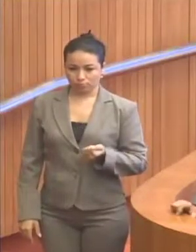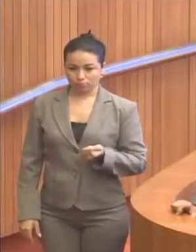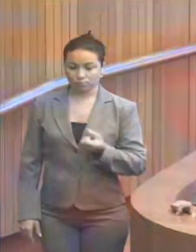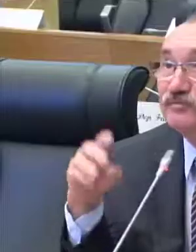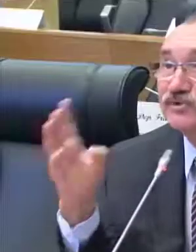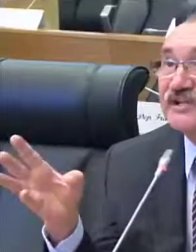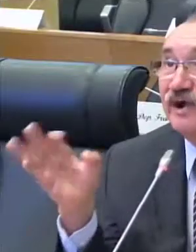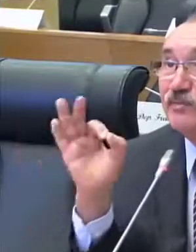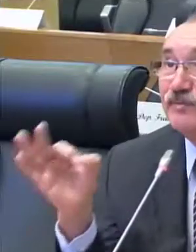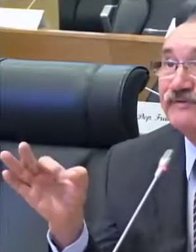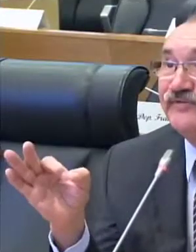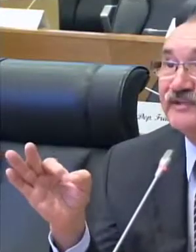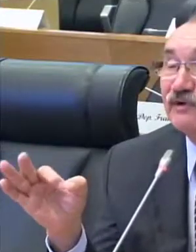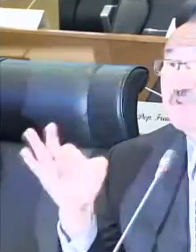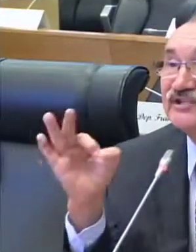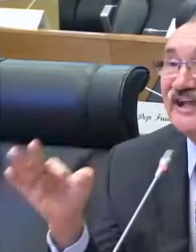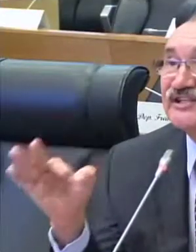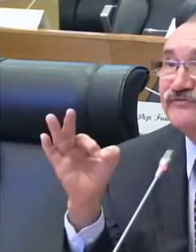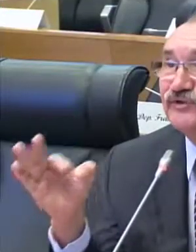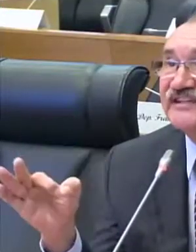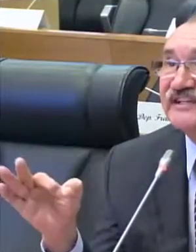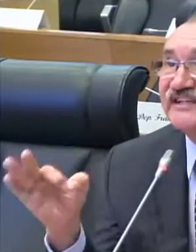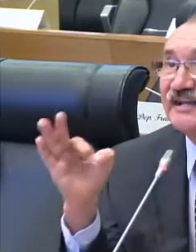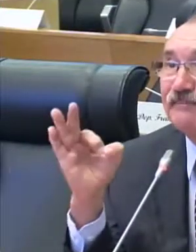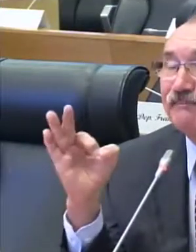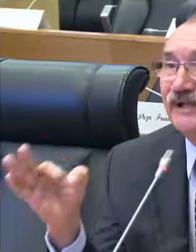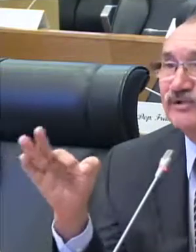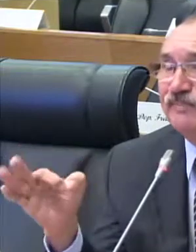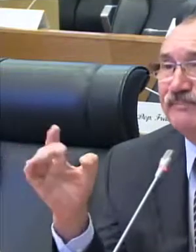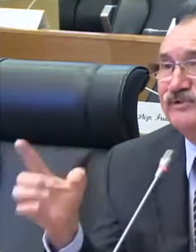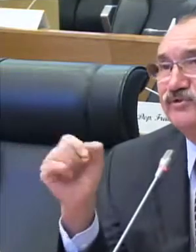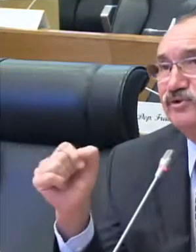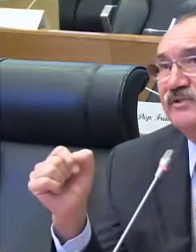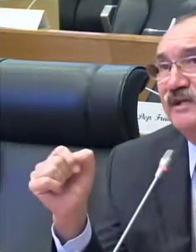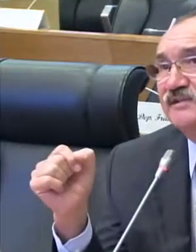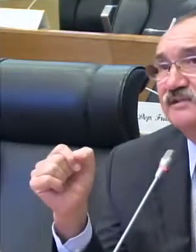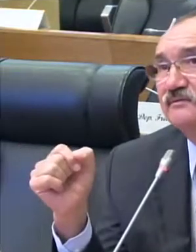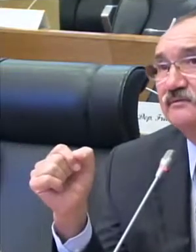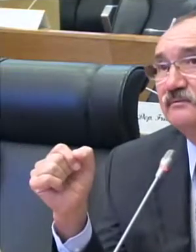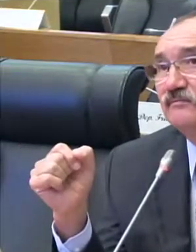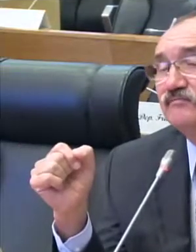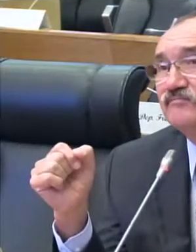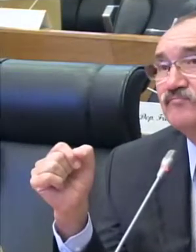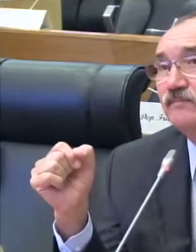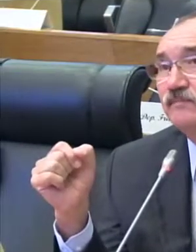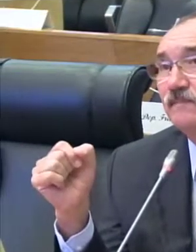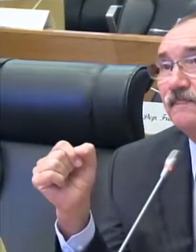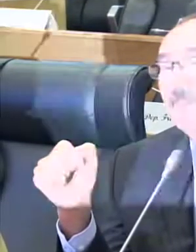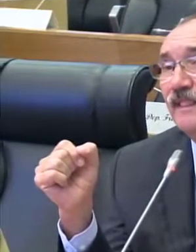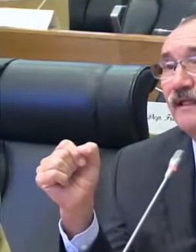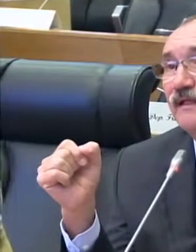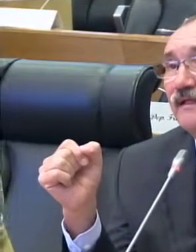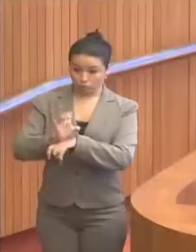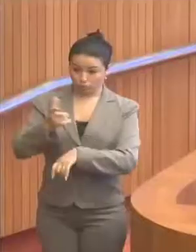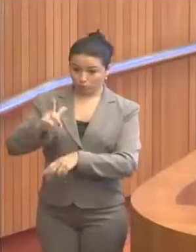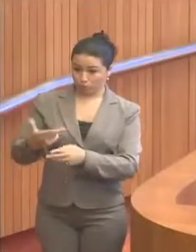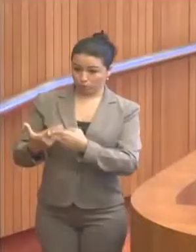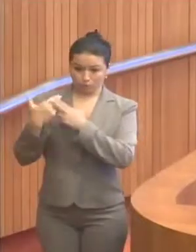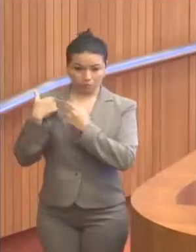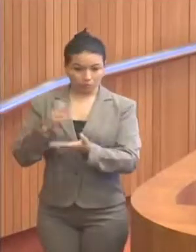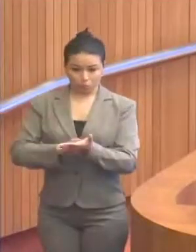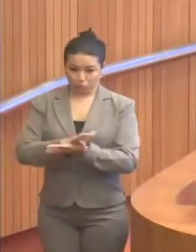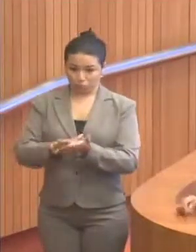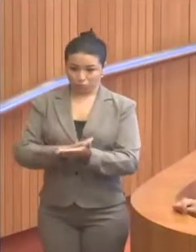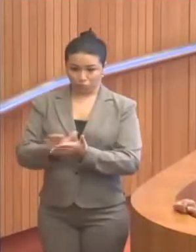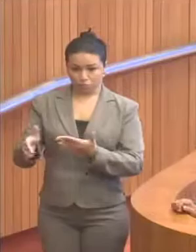se você pode buscar como prefeito a quantidade que for necessária para seus estudantes. Mas eu pergunto a Vossa Excelência, o Estado não tem obrigação nenhuma